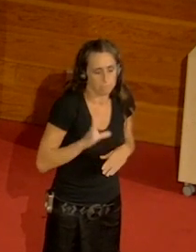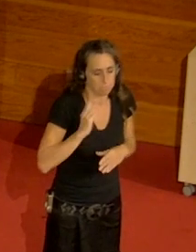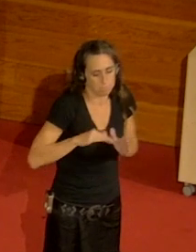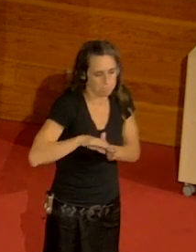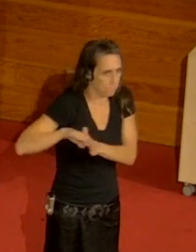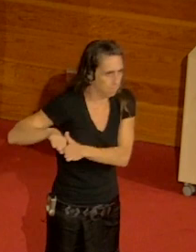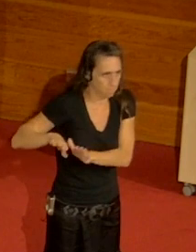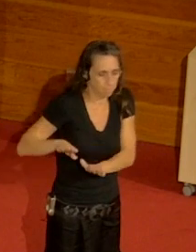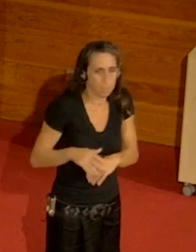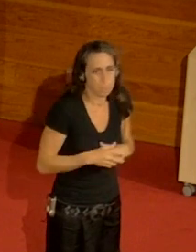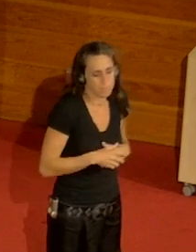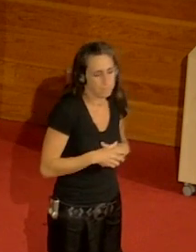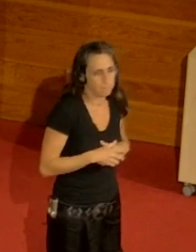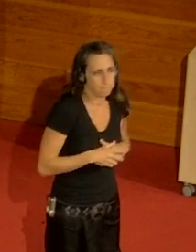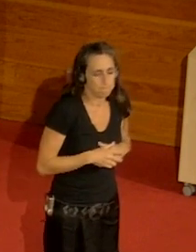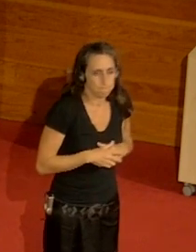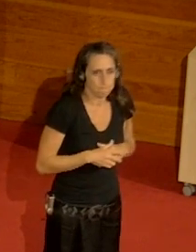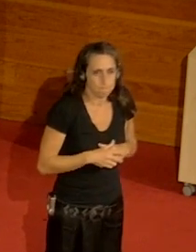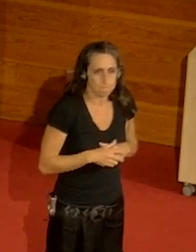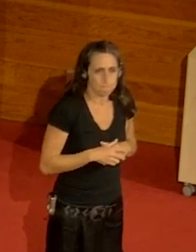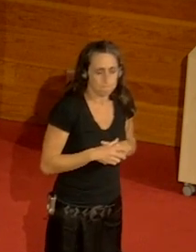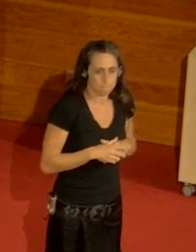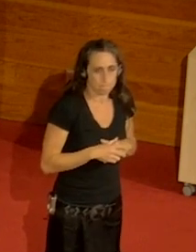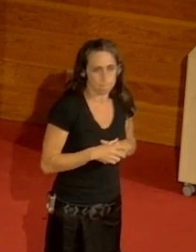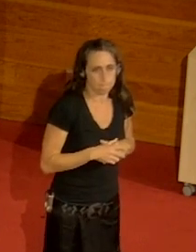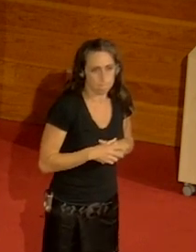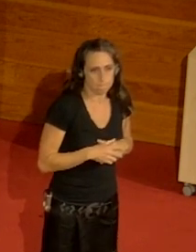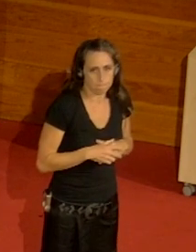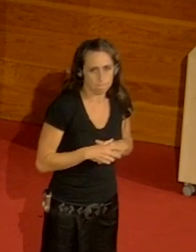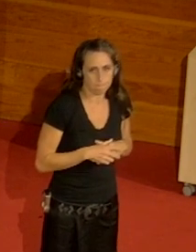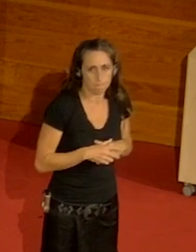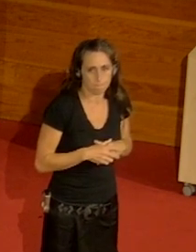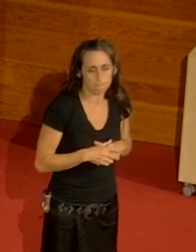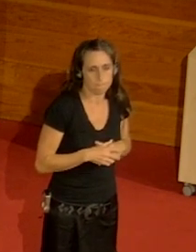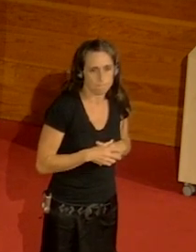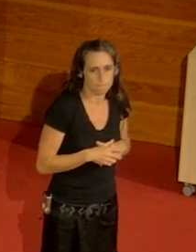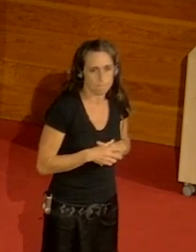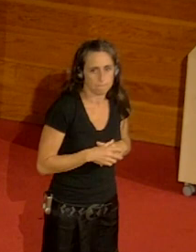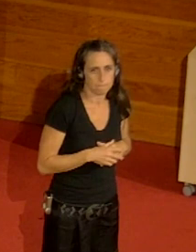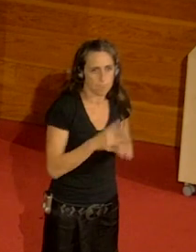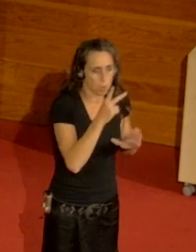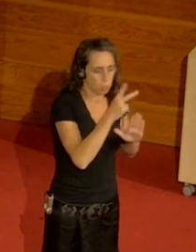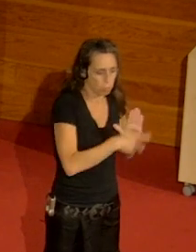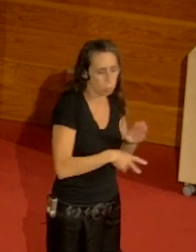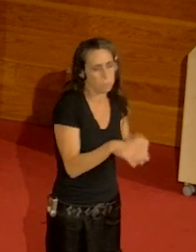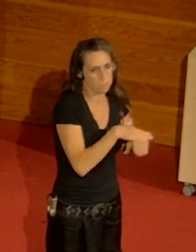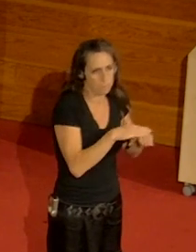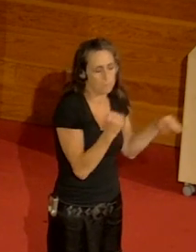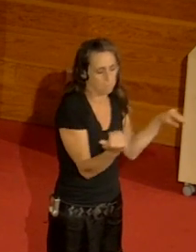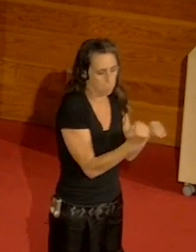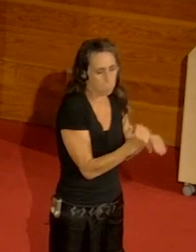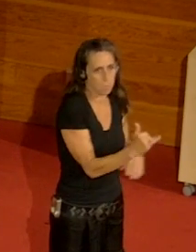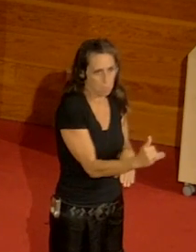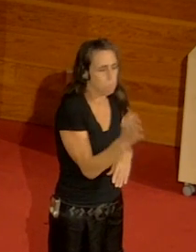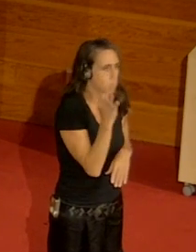no Entonces sí es está basada en normas básicas de igualdad y las mujeres